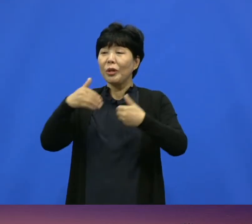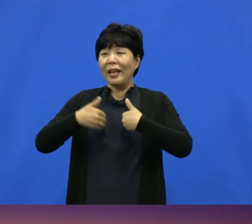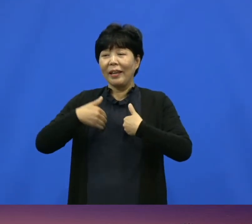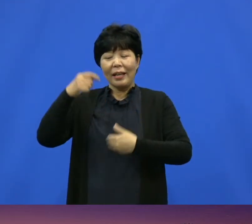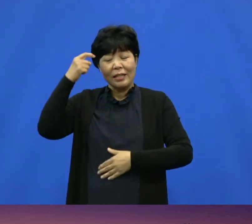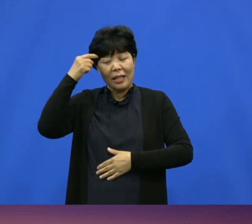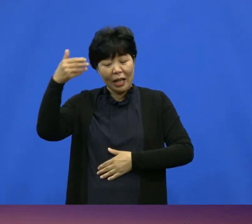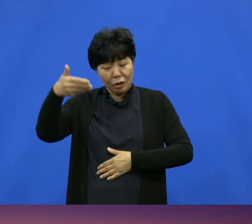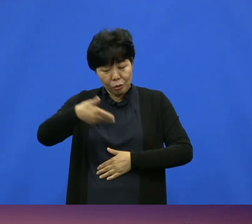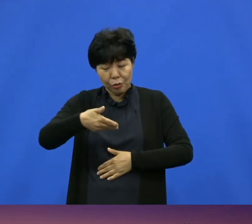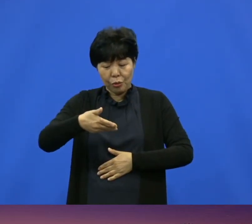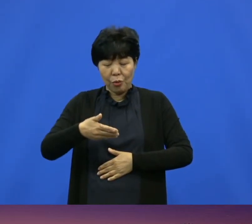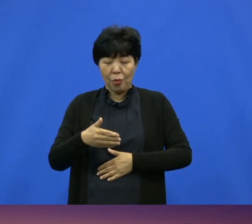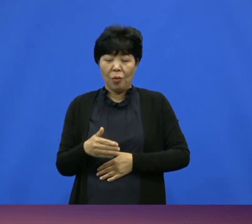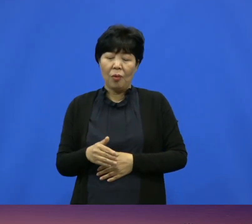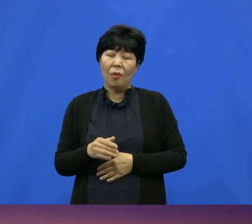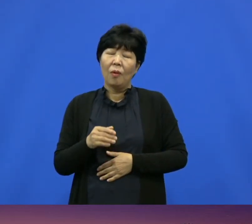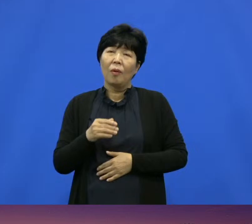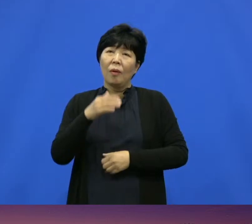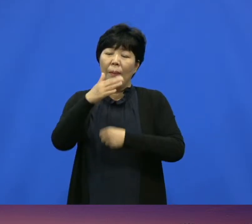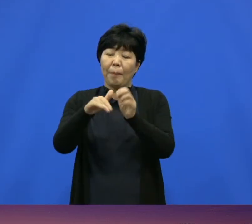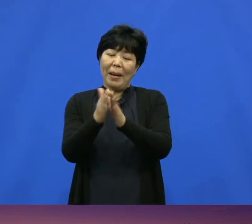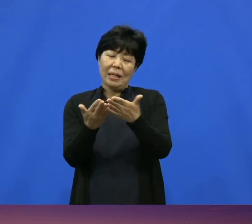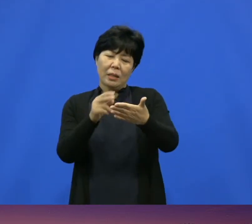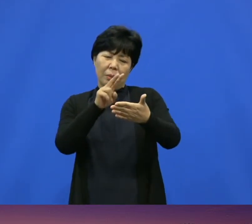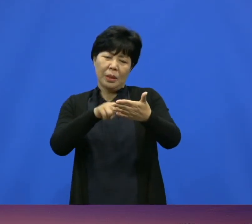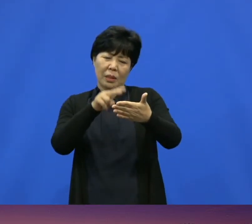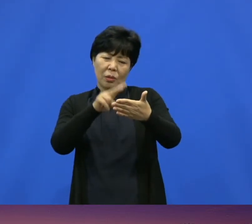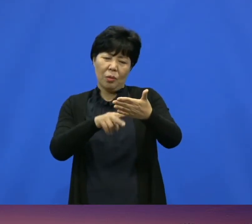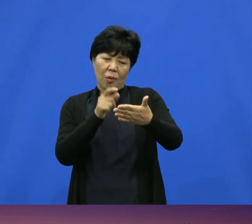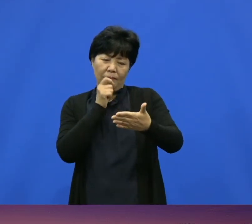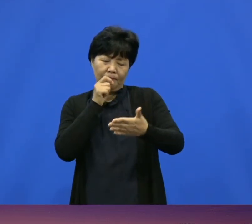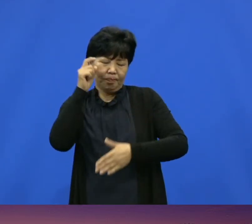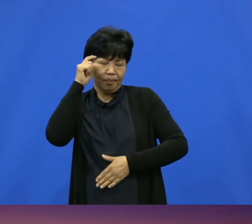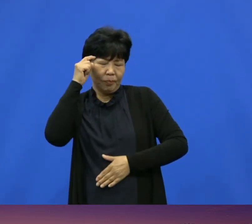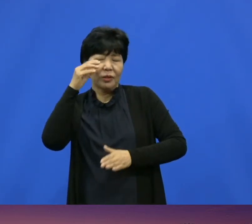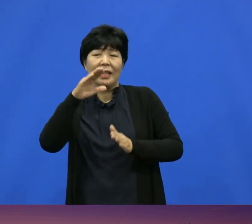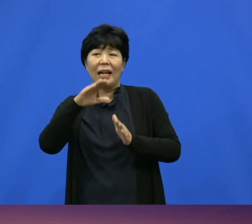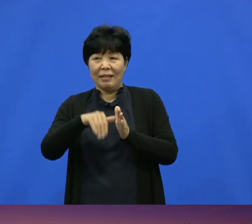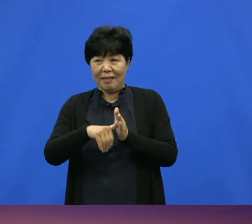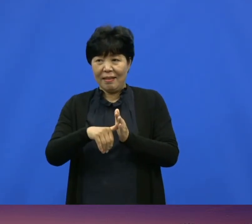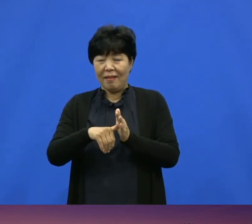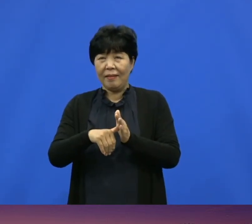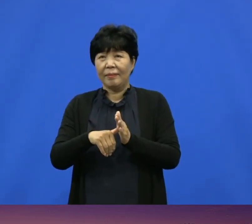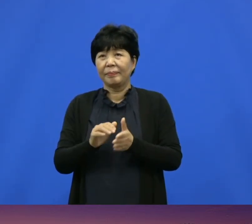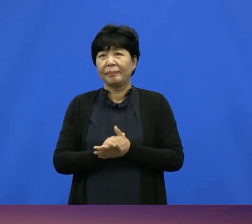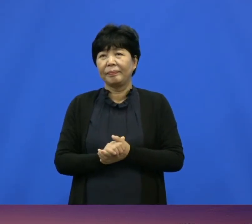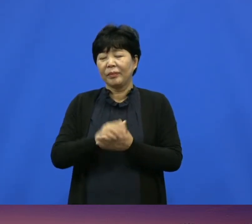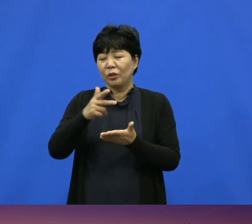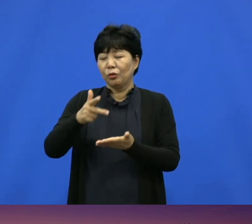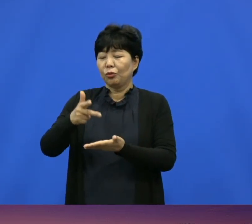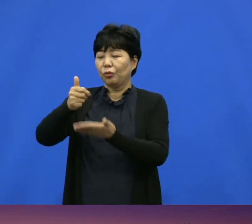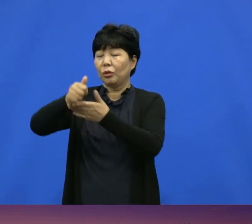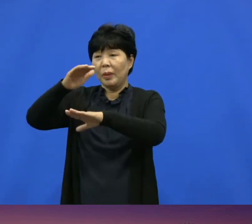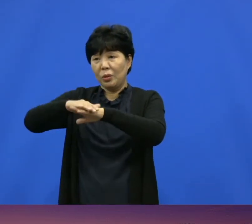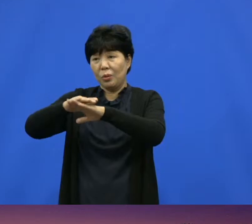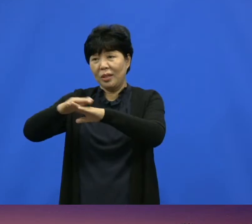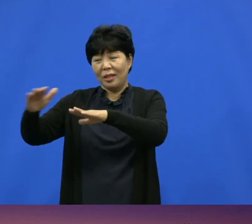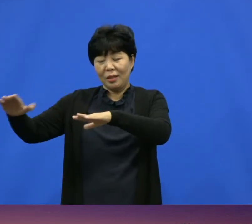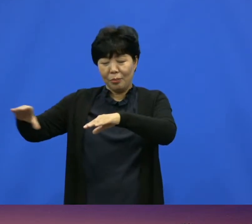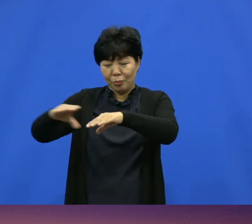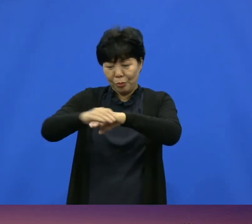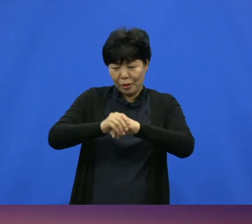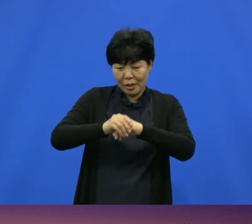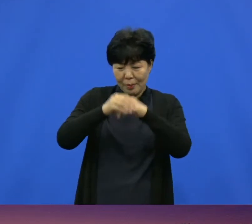말씀을 읽고 묵상할 때 기도할 때 성령이 주시는 생각을 환영하고 받아들여야 될 이유는 주의 손이 우리를 붙잡아 주신다는